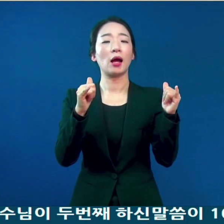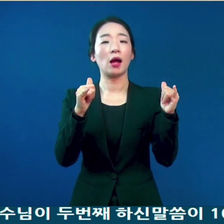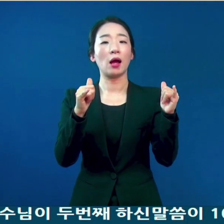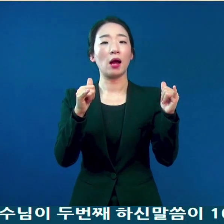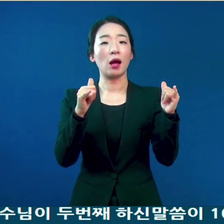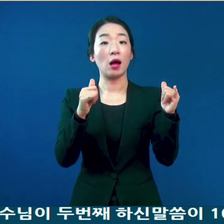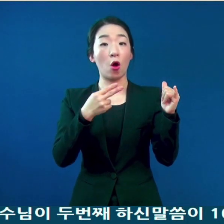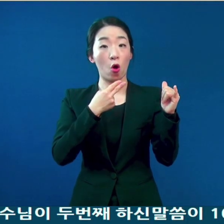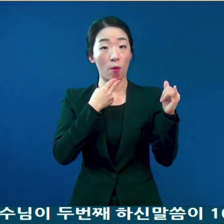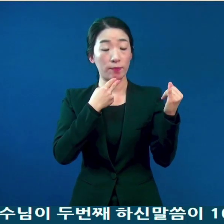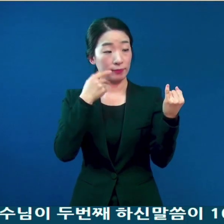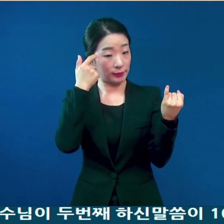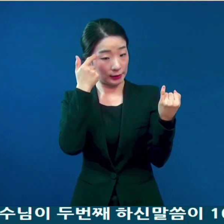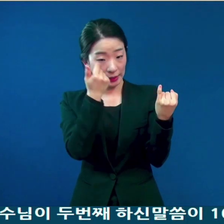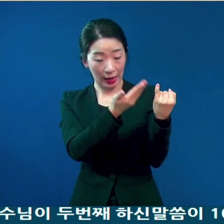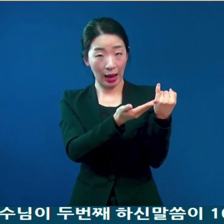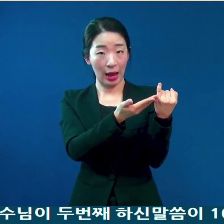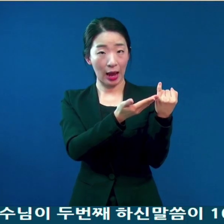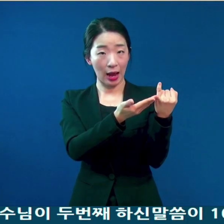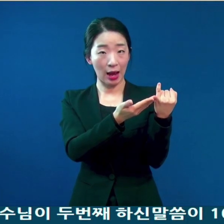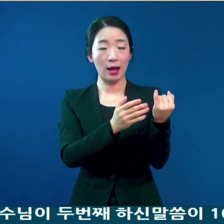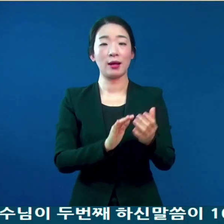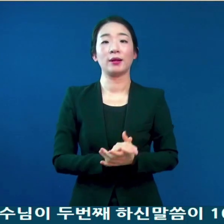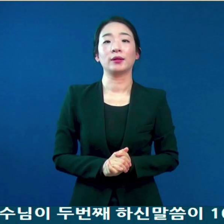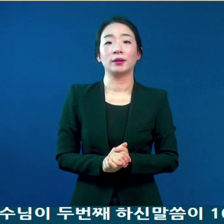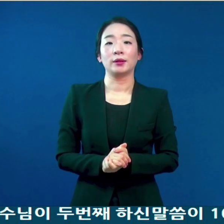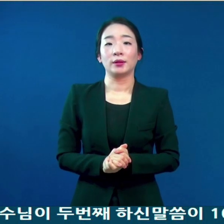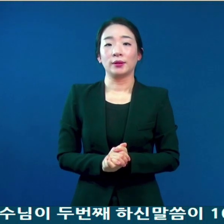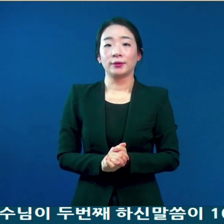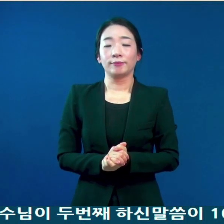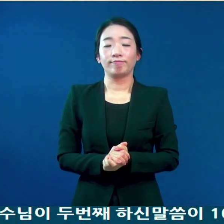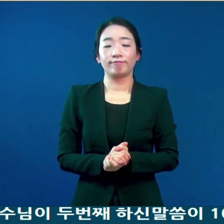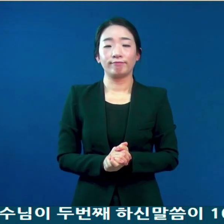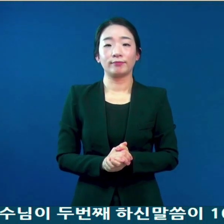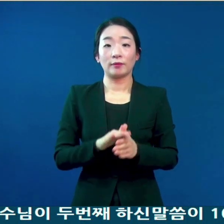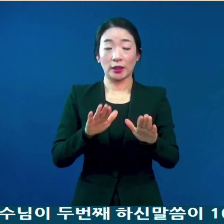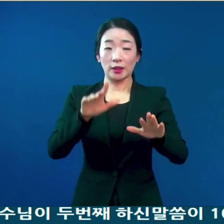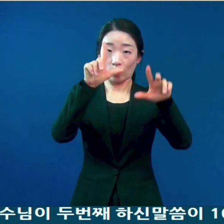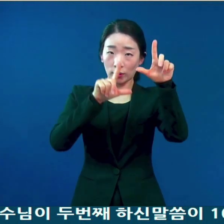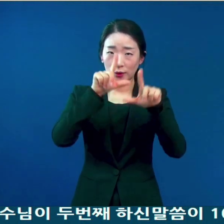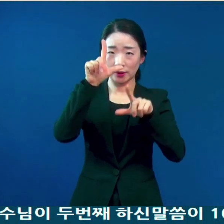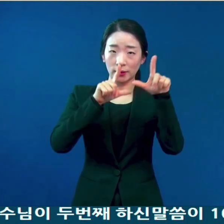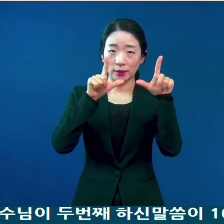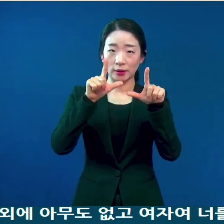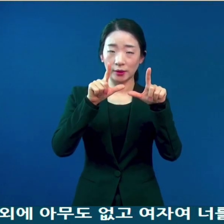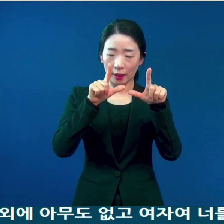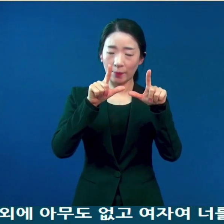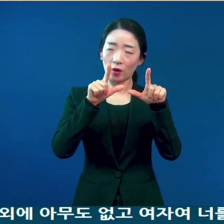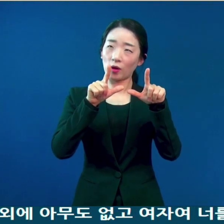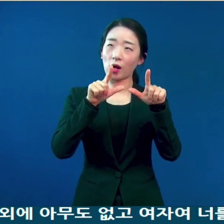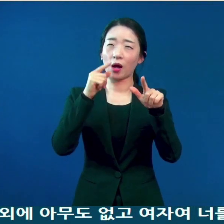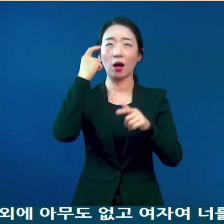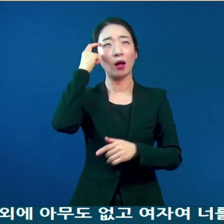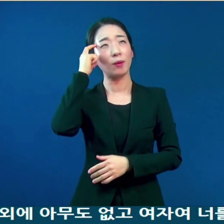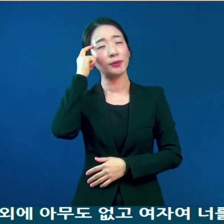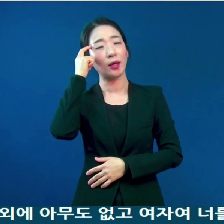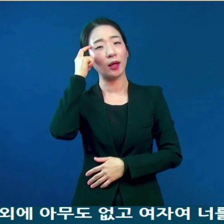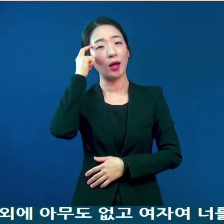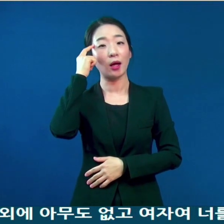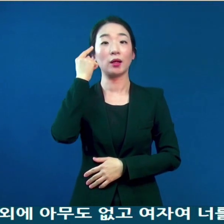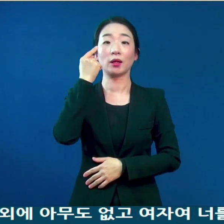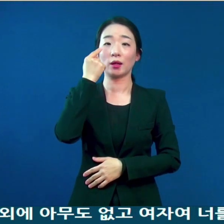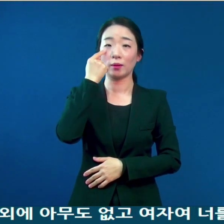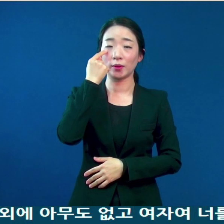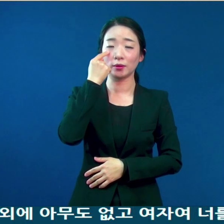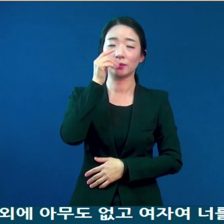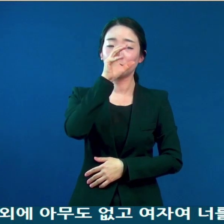없느냐라고 물습니다. 이 장면을 우리가 한번 이 동영상처럼 우리 마음속에